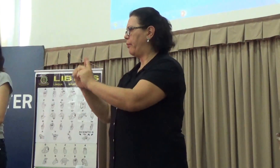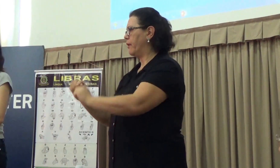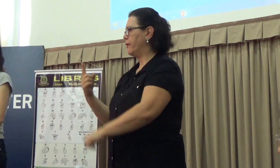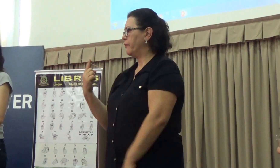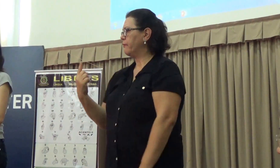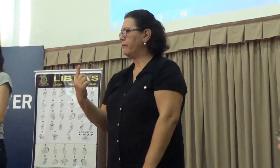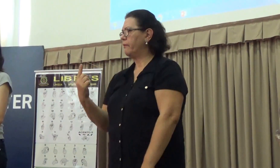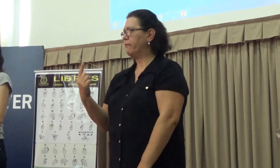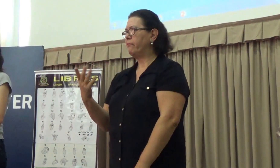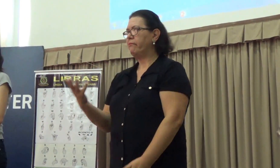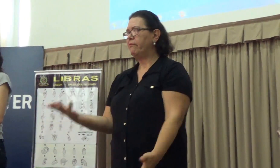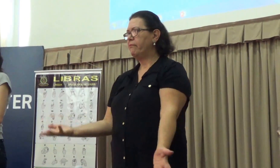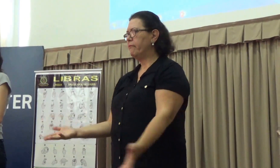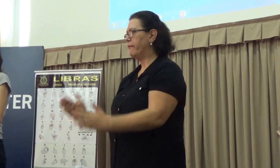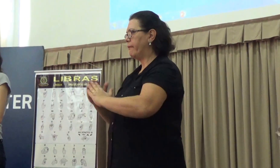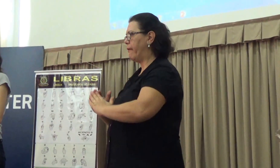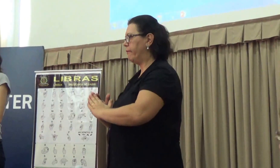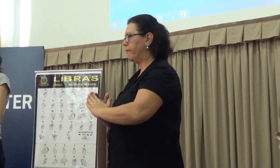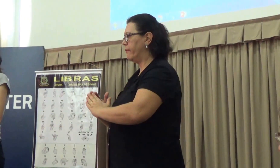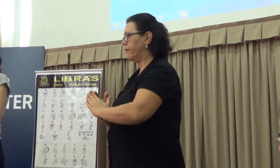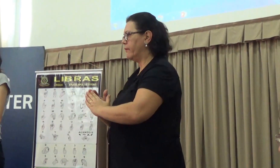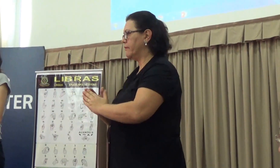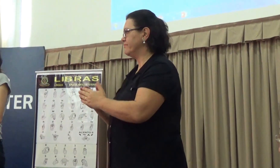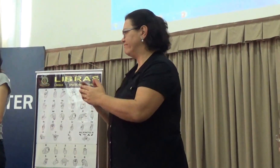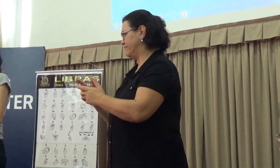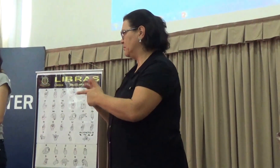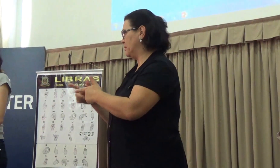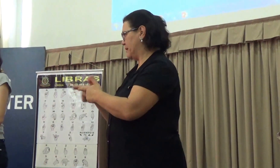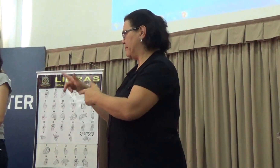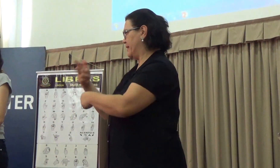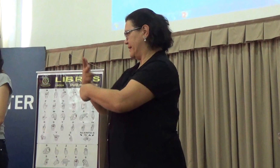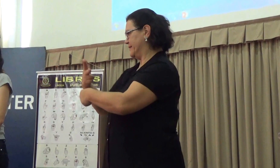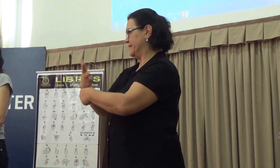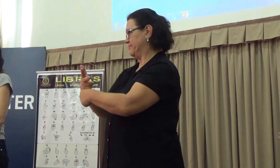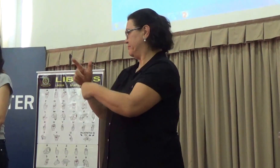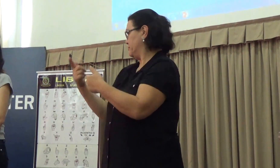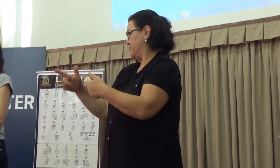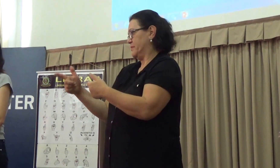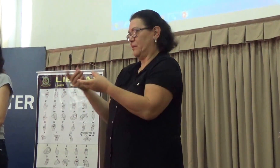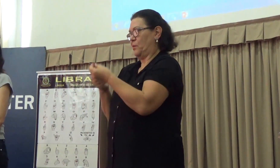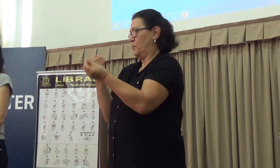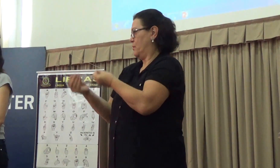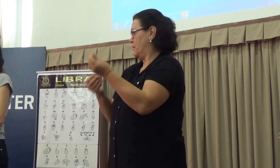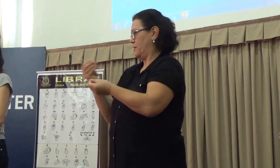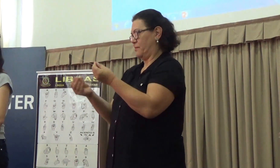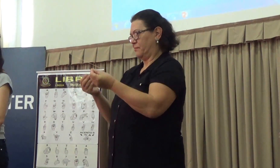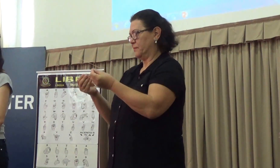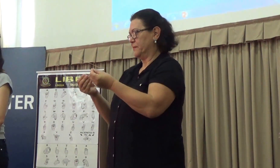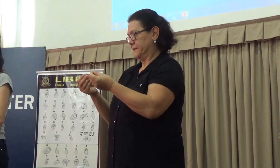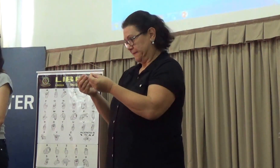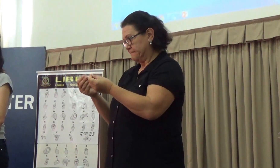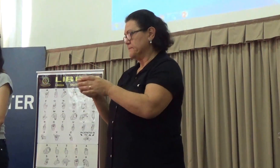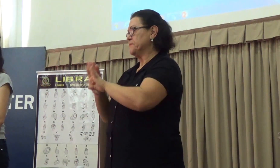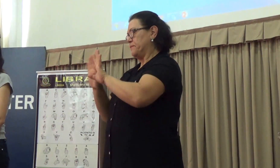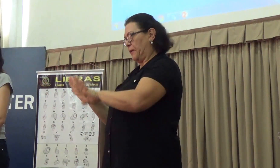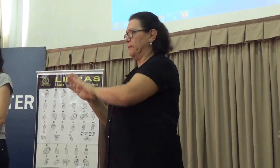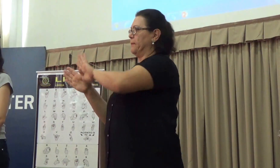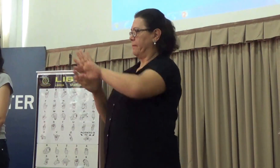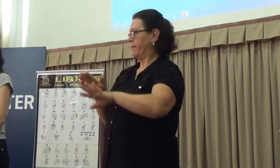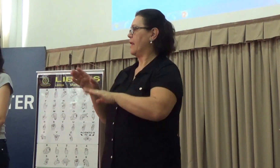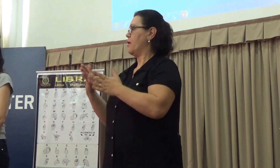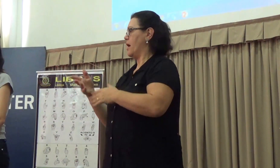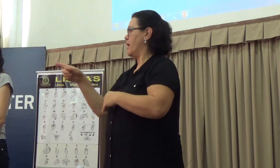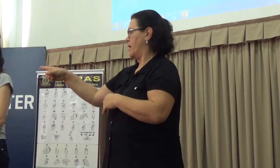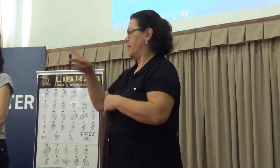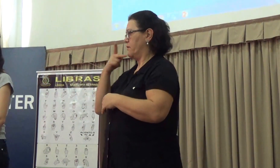A família sempre acompanha junto, ou uma pessoa só acompanha, ou a pessoa também da terceira idade mora sozinha.